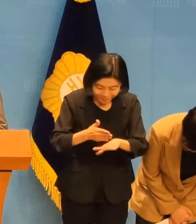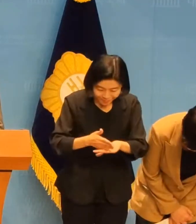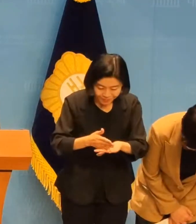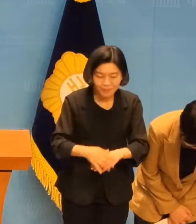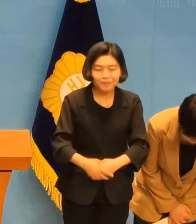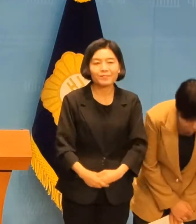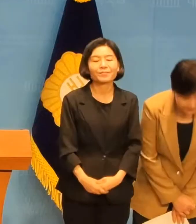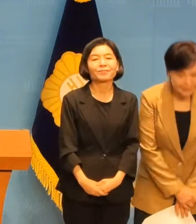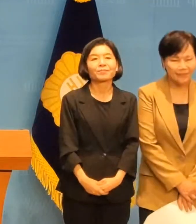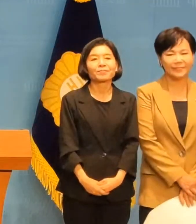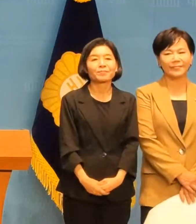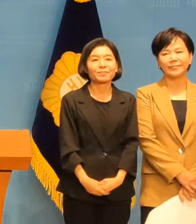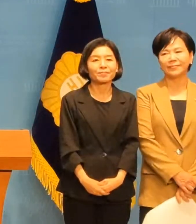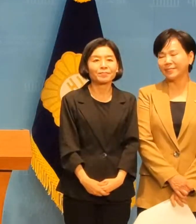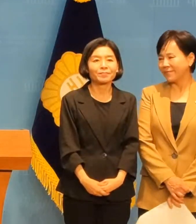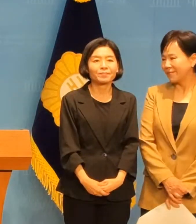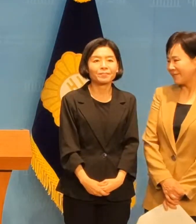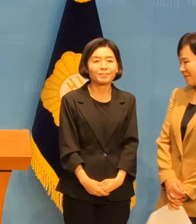감사합니다.